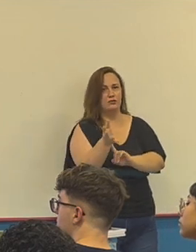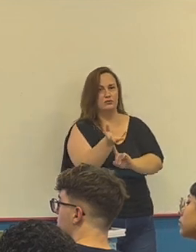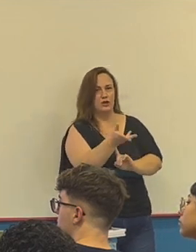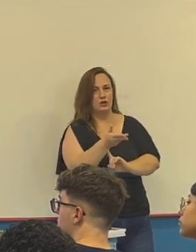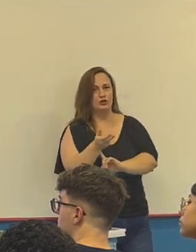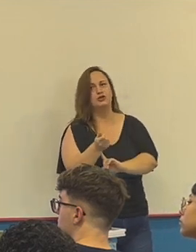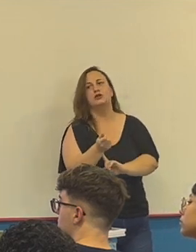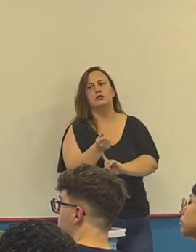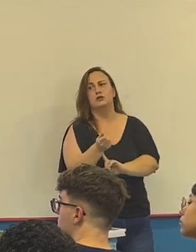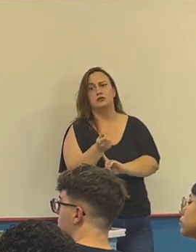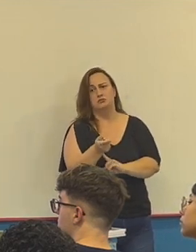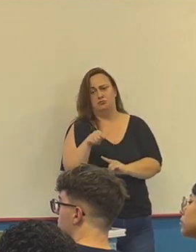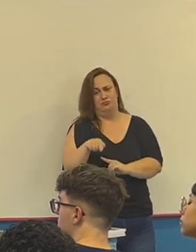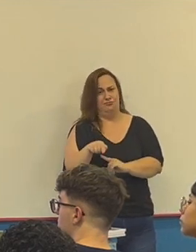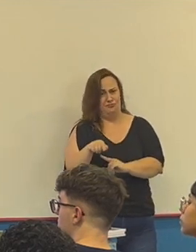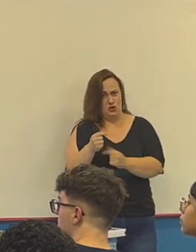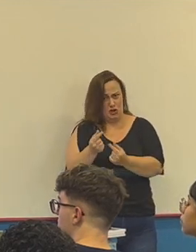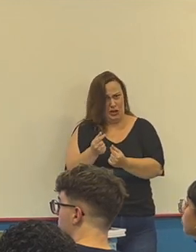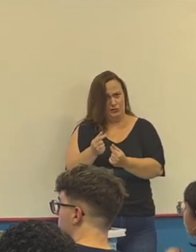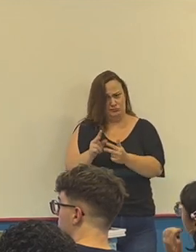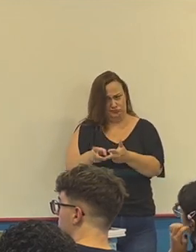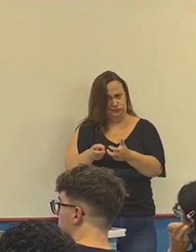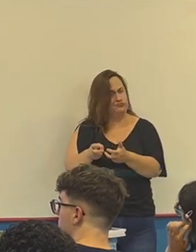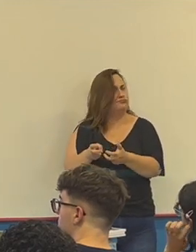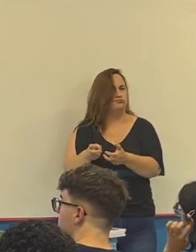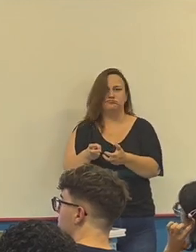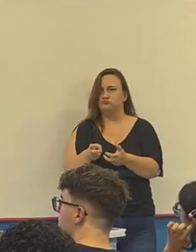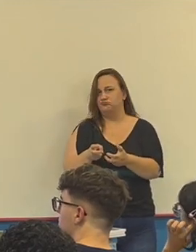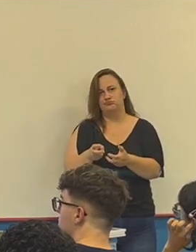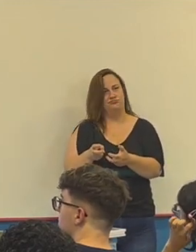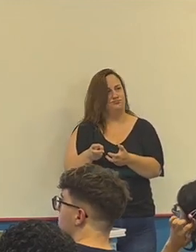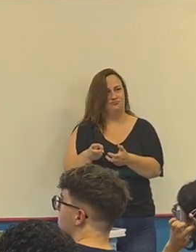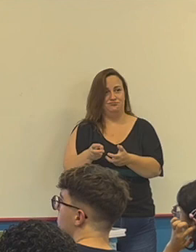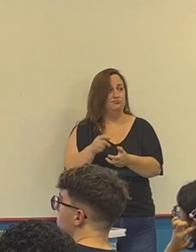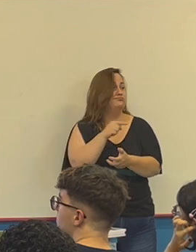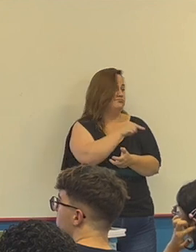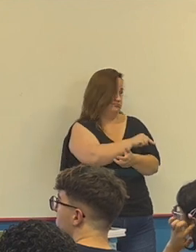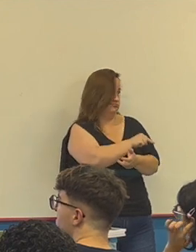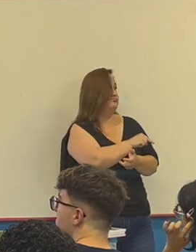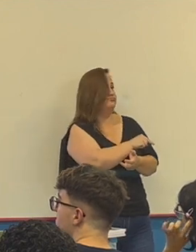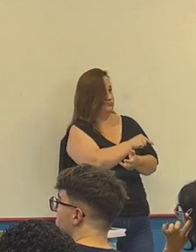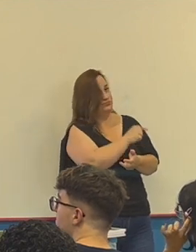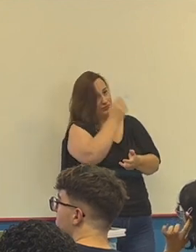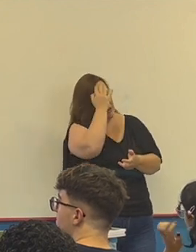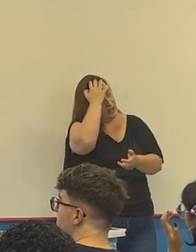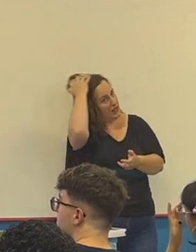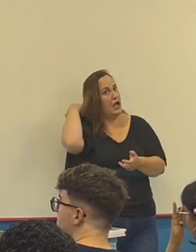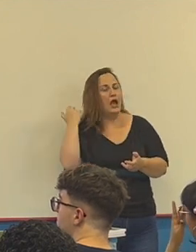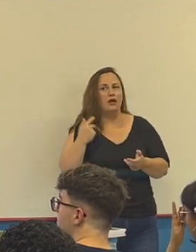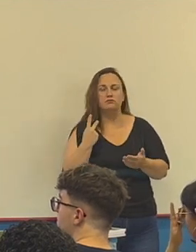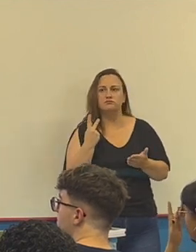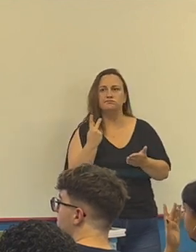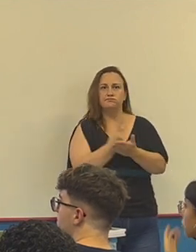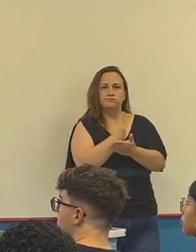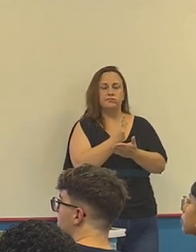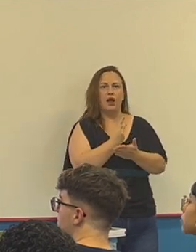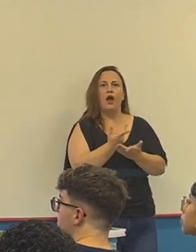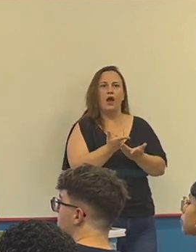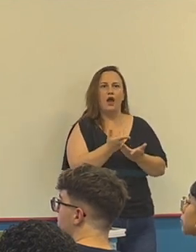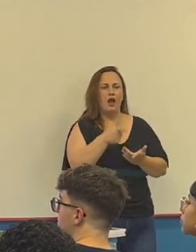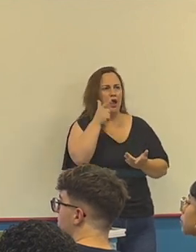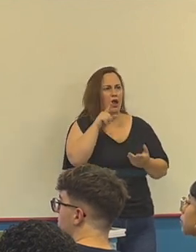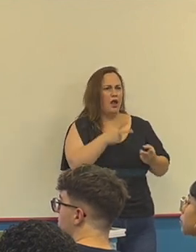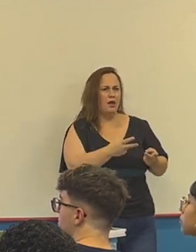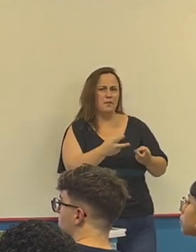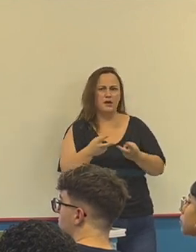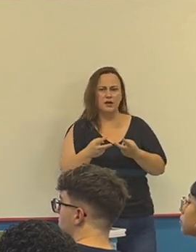E aí não ganhava dinheiro como artista, obviamente, só que isso daí foi mudando. De repente eu comecei a me dedicar